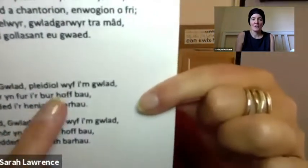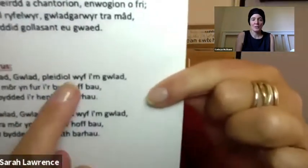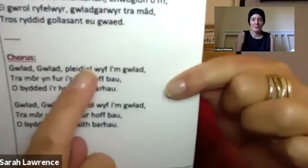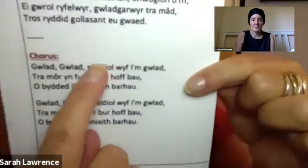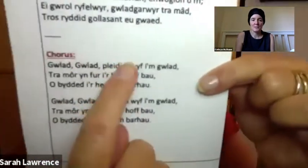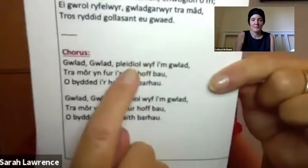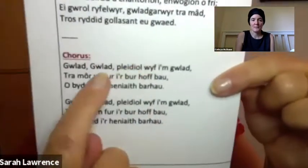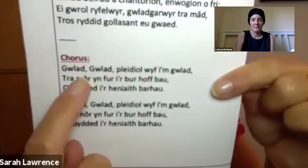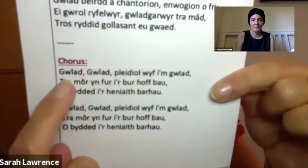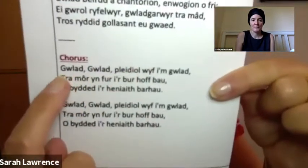chorus.